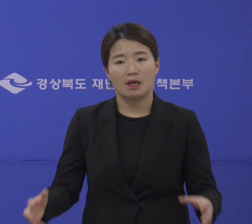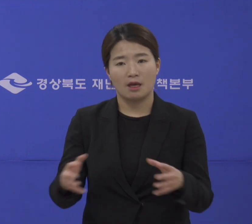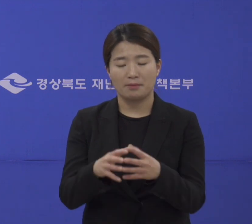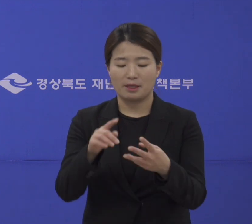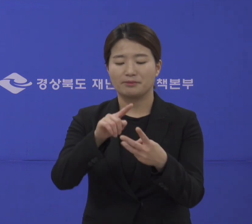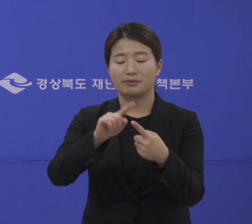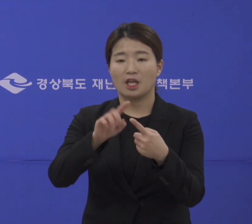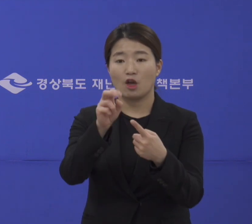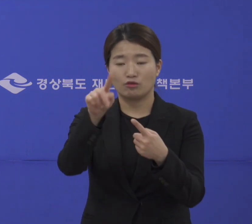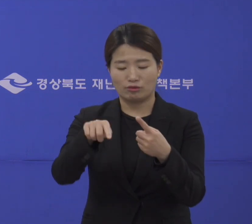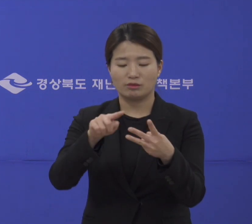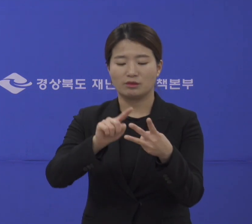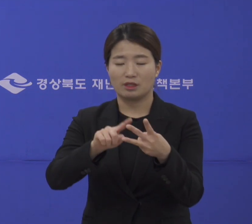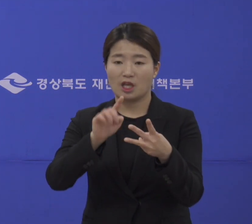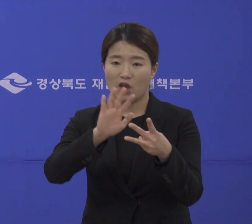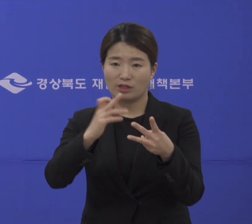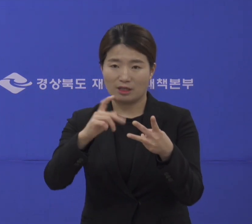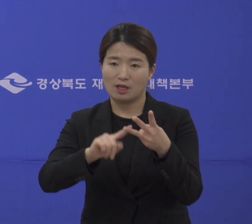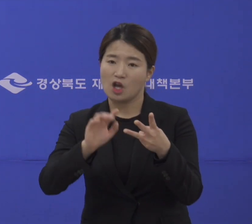대해서 충분히